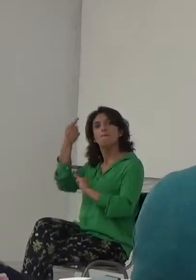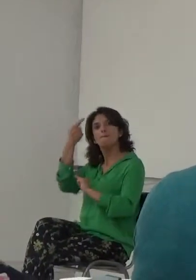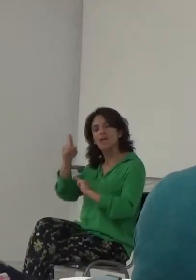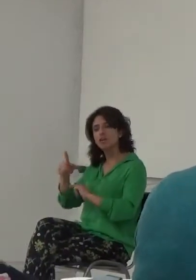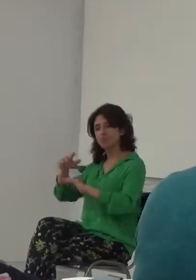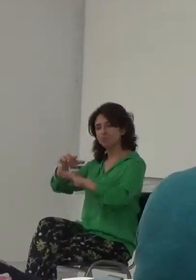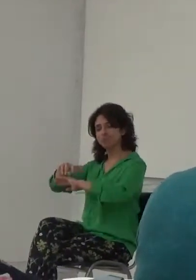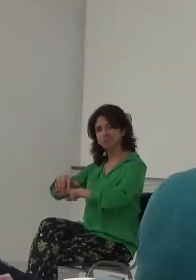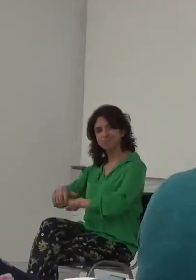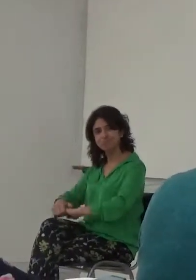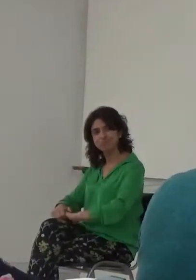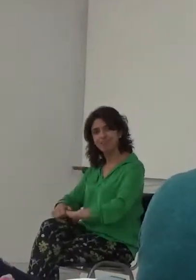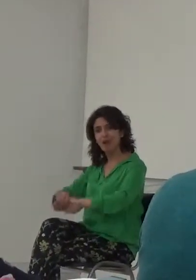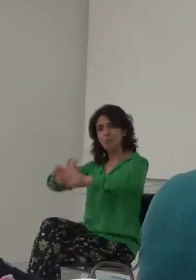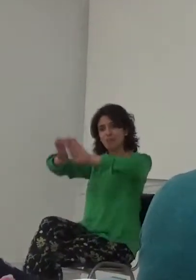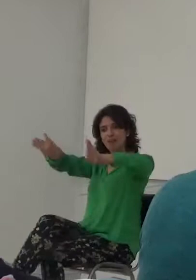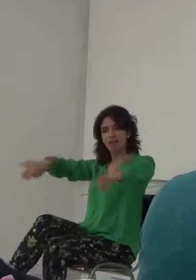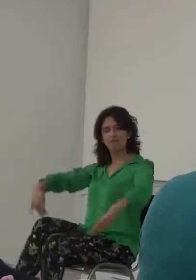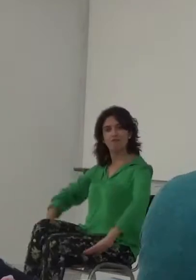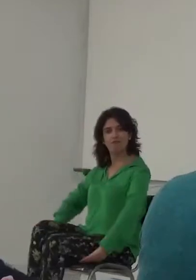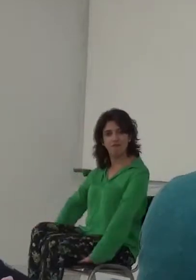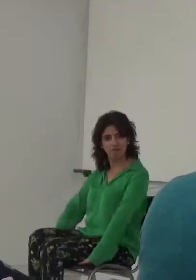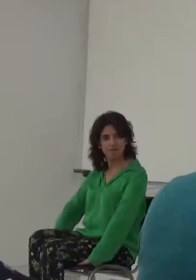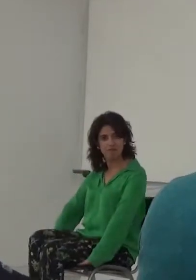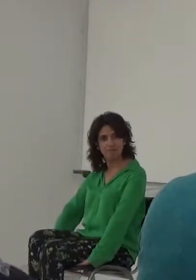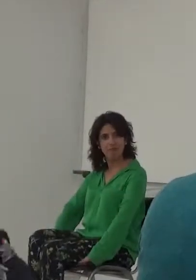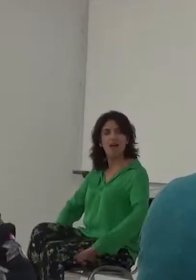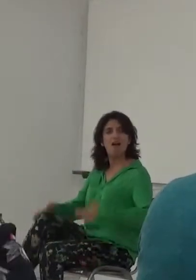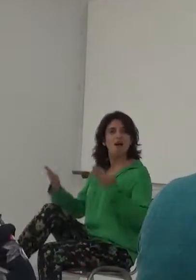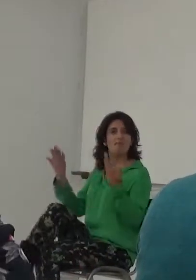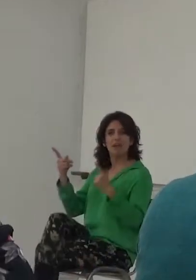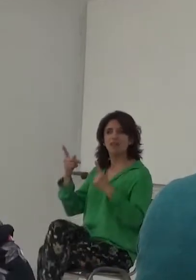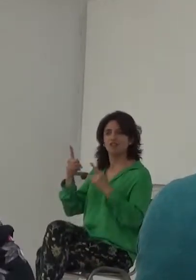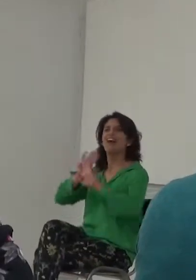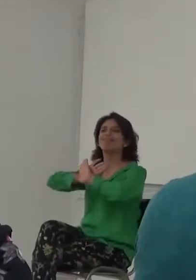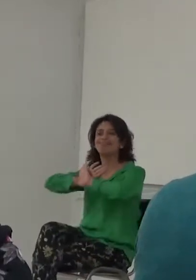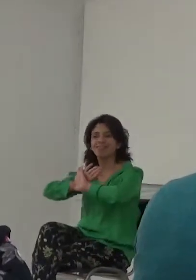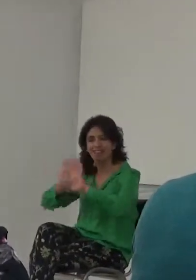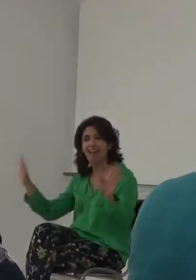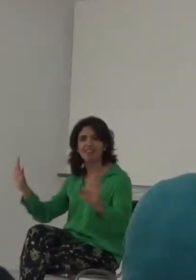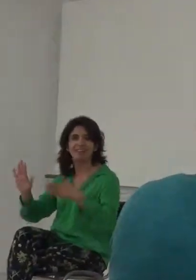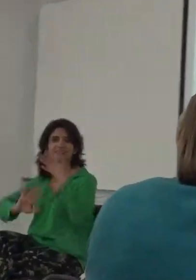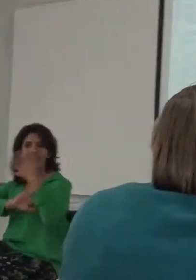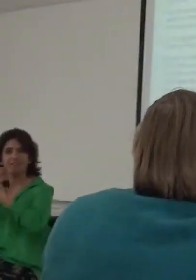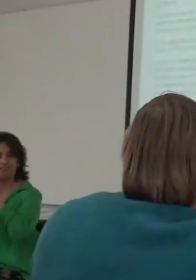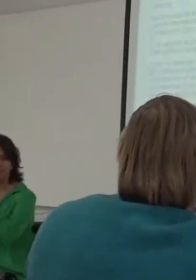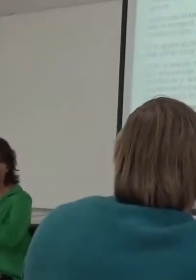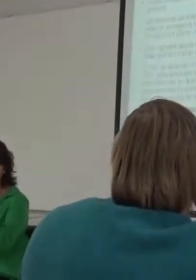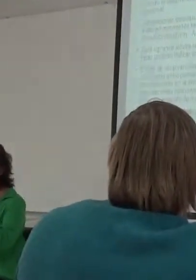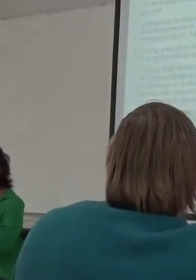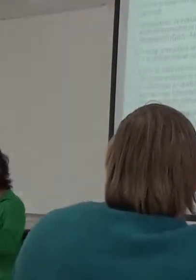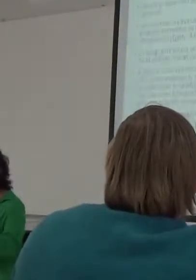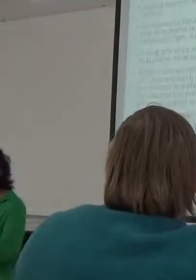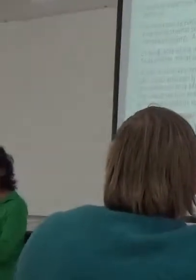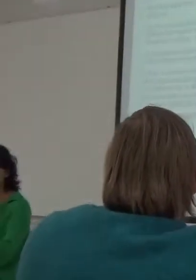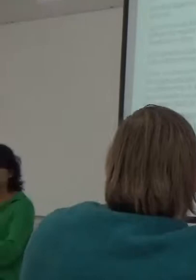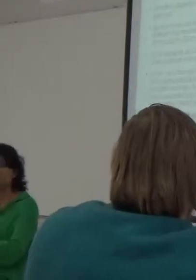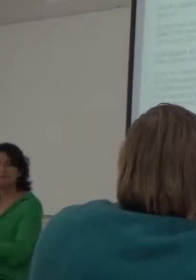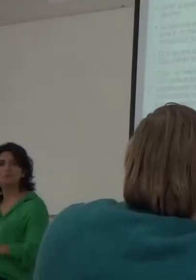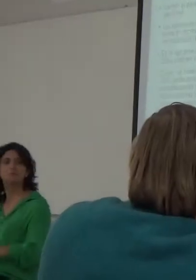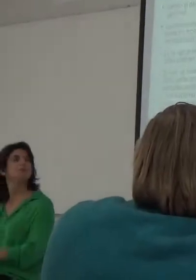piernas y las pone debajo de ellas, que definitivamente termina su relato. Y para